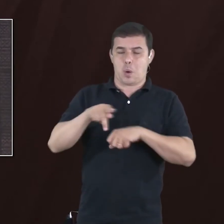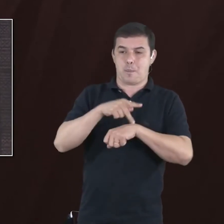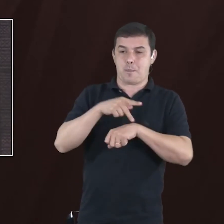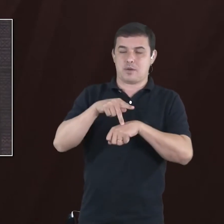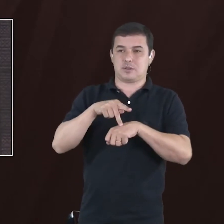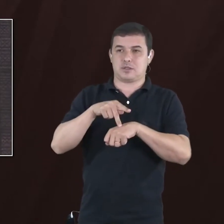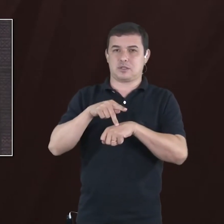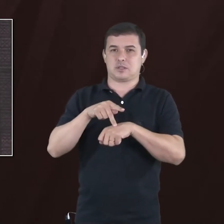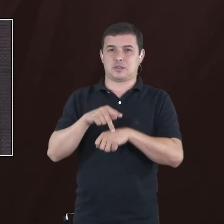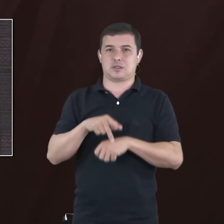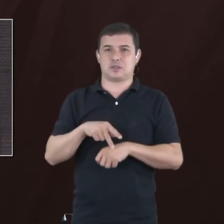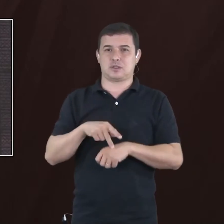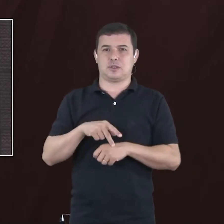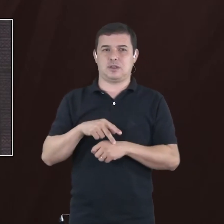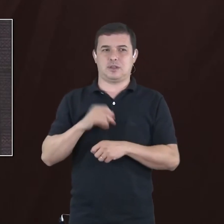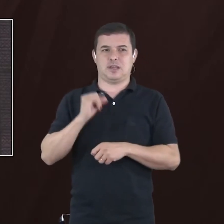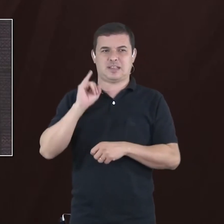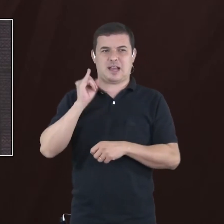ele